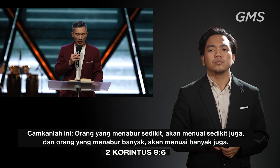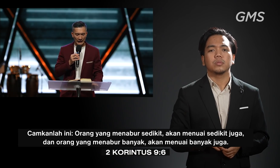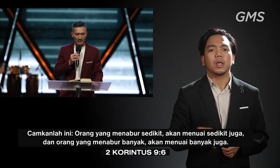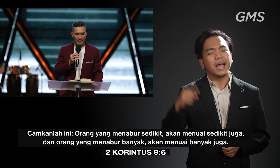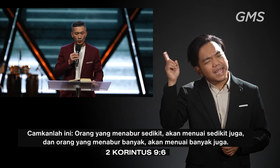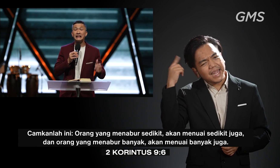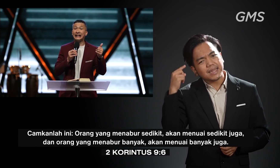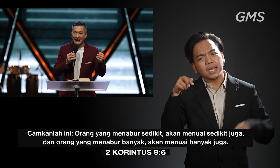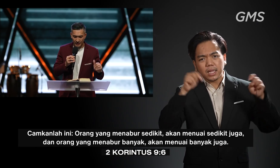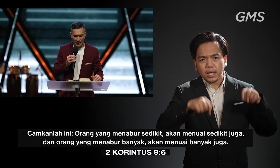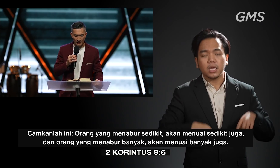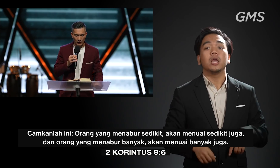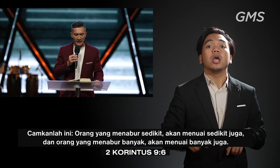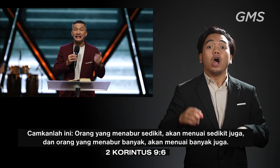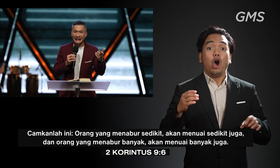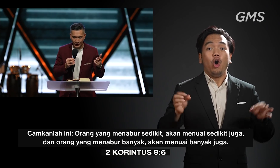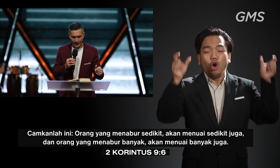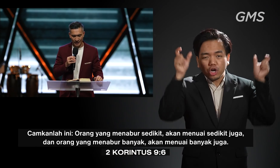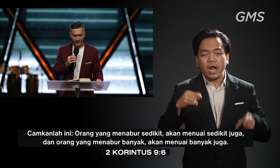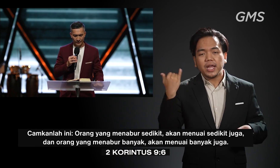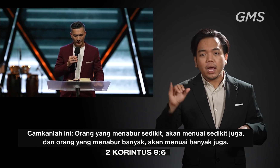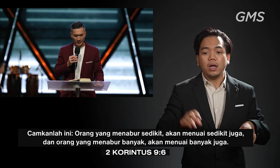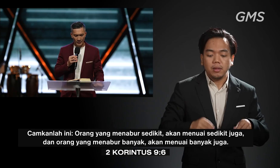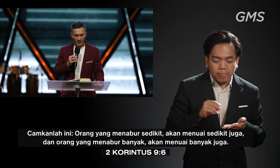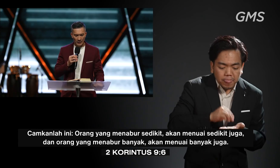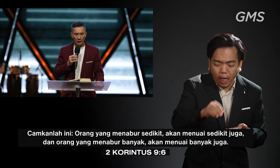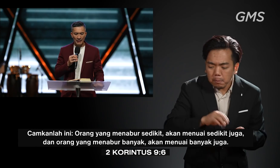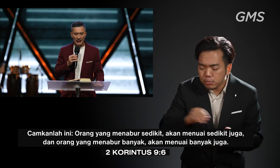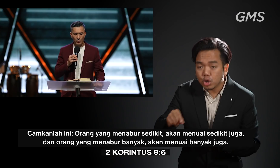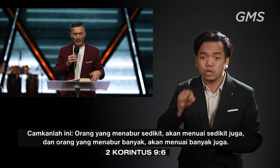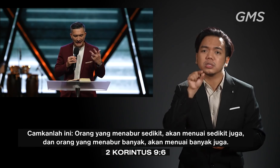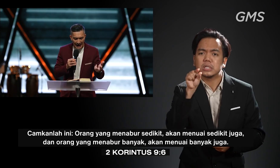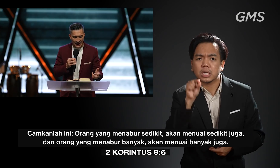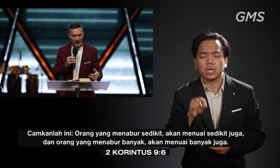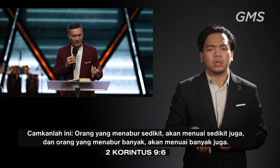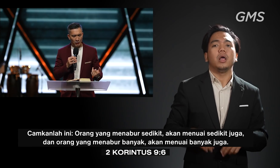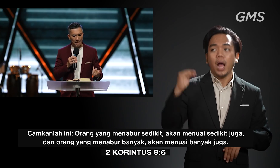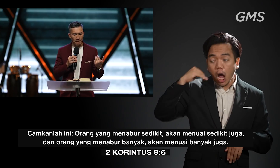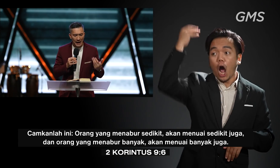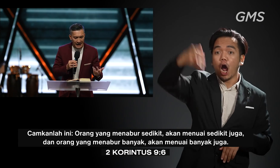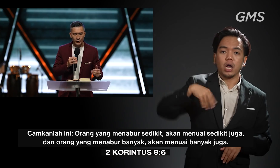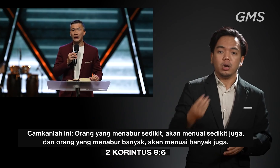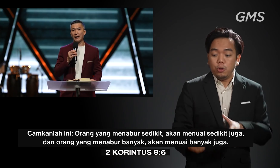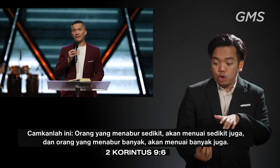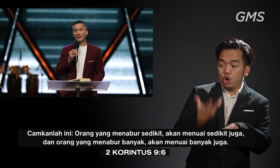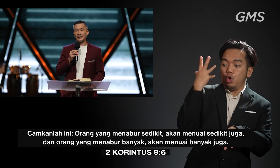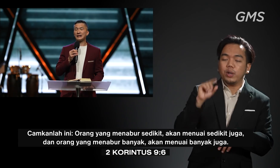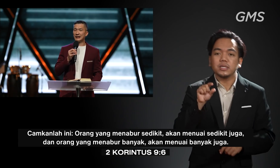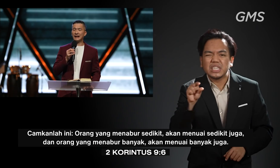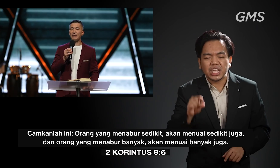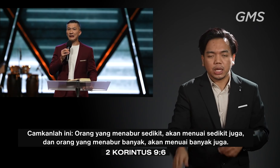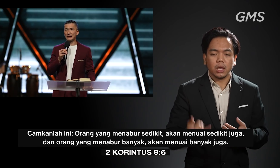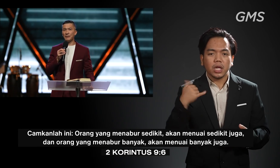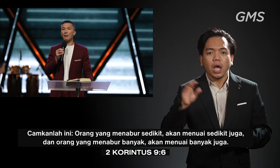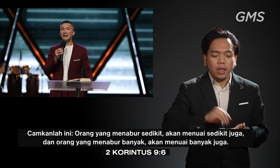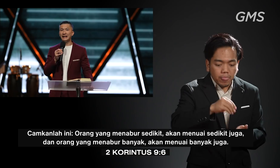Camkanlah ini, orang yang menabur sedikit akan menuai sedikit juga. Dan orang yang menabur banyak akan menuai banyak juga. Dari